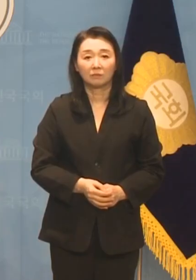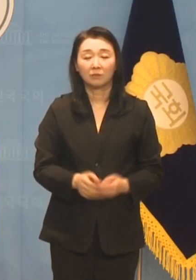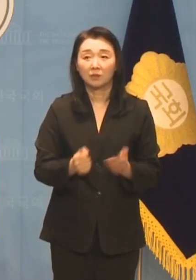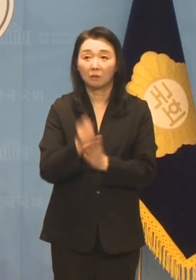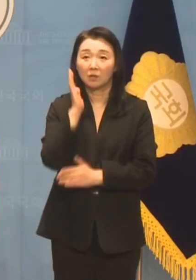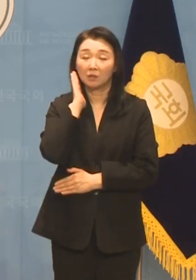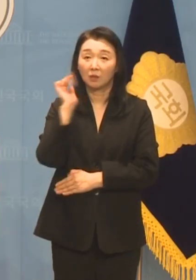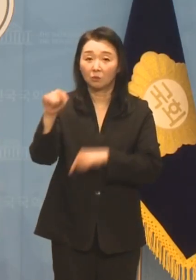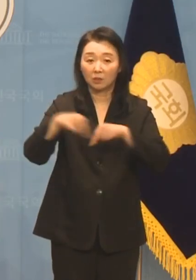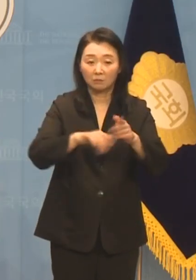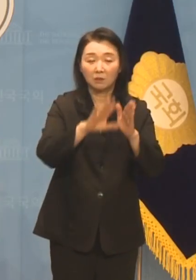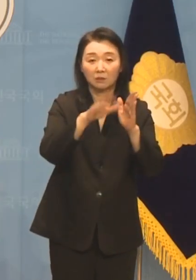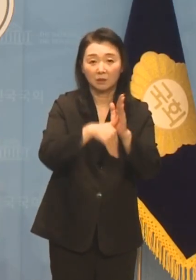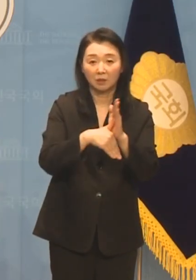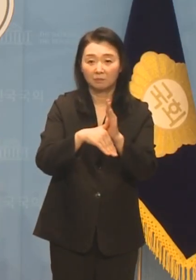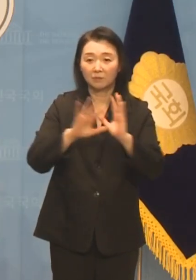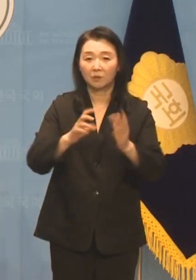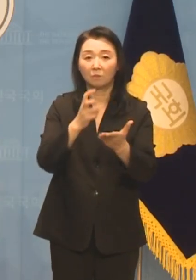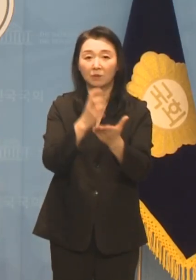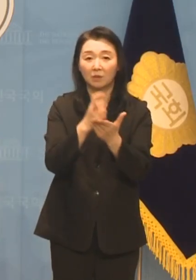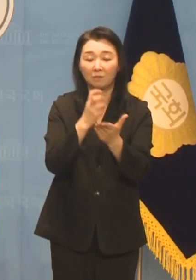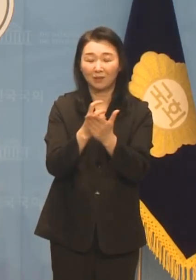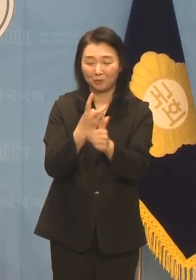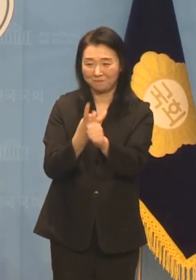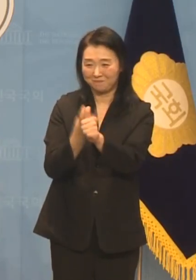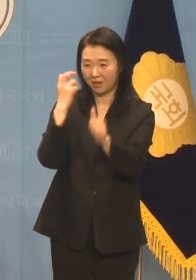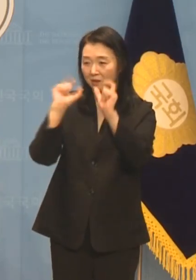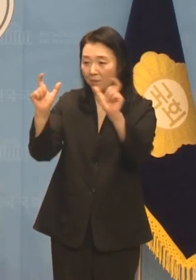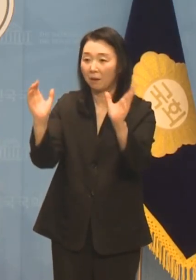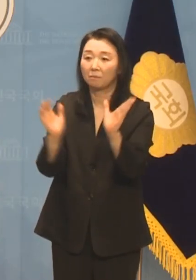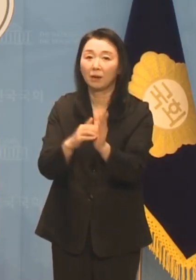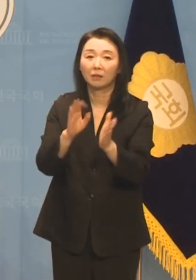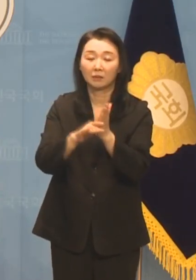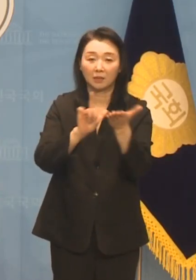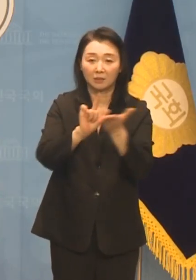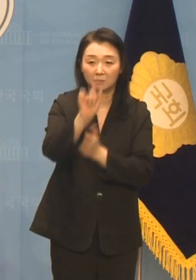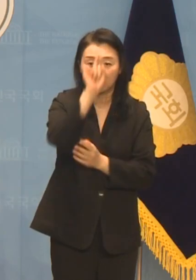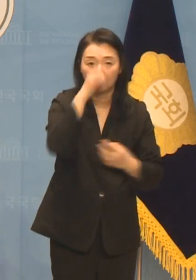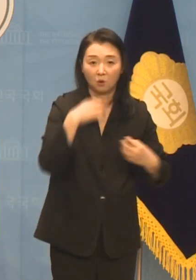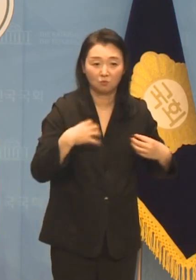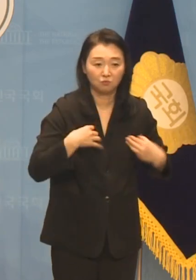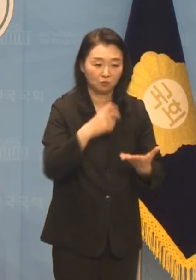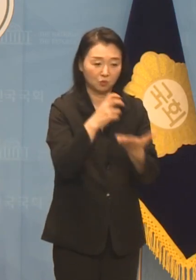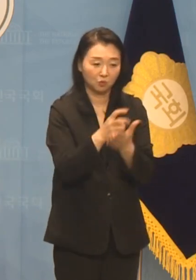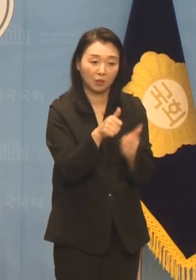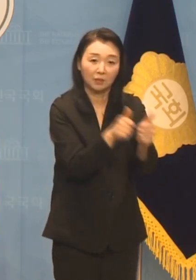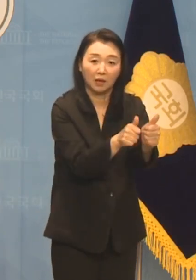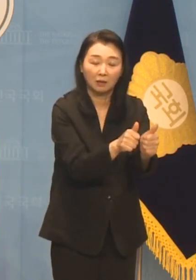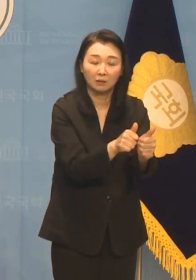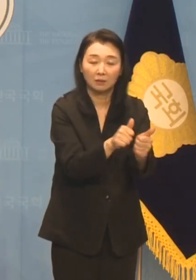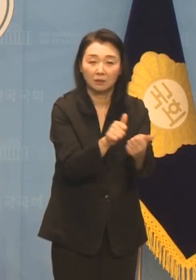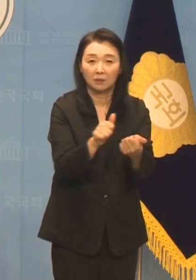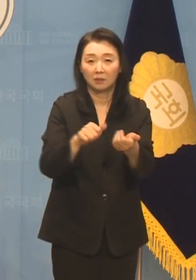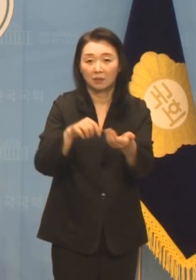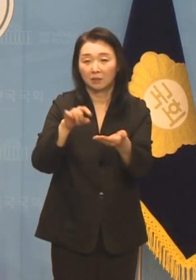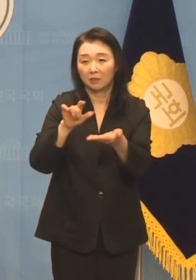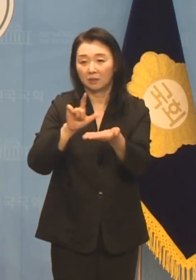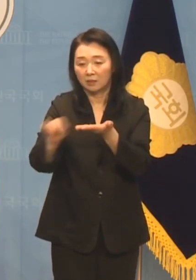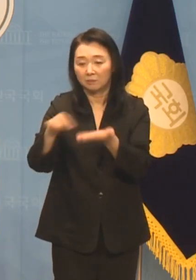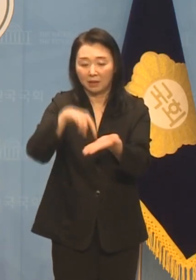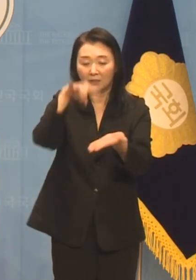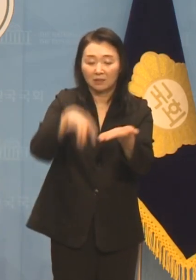임기 중 헌법재판소의 탄핵 결정으로 파면된 경우에는 지방자치단체 조례에 따른 지방세 감면을 할 수 없도록